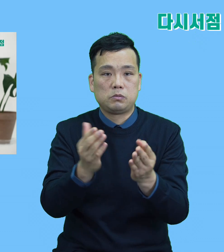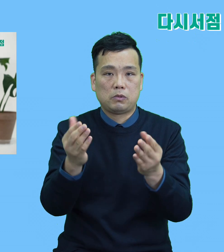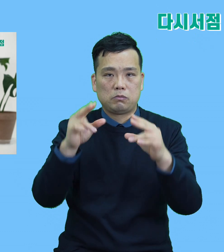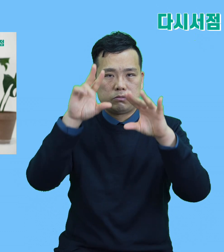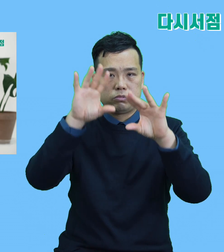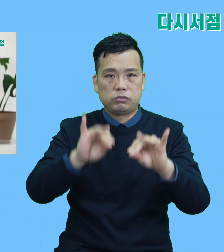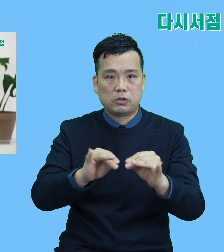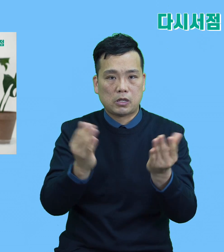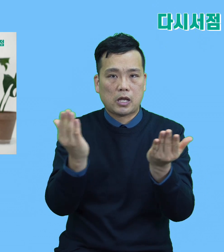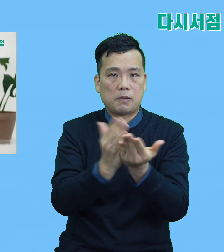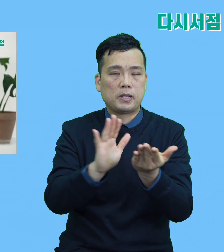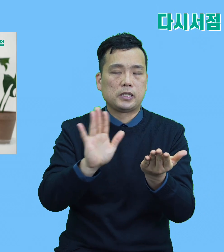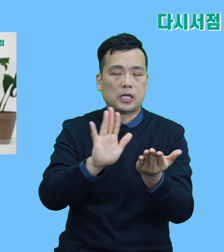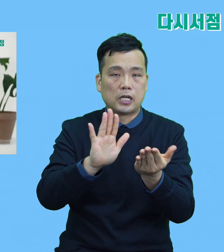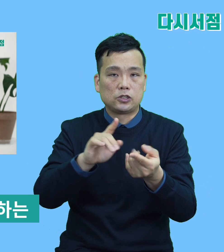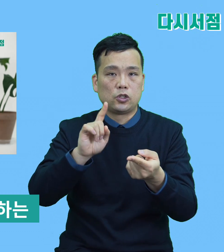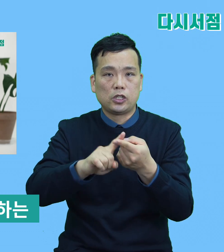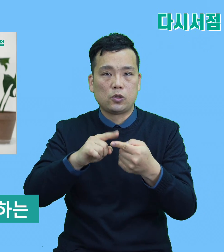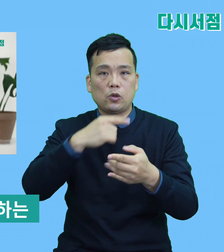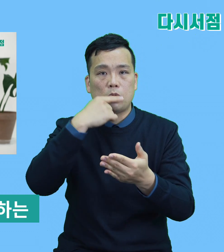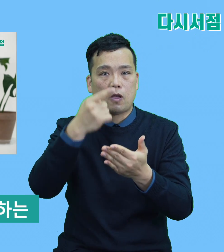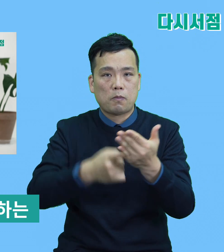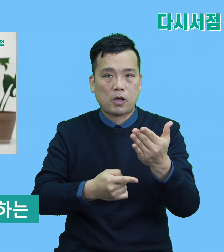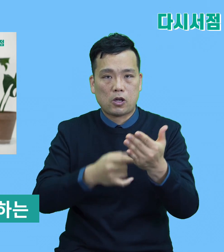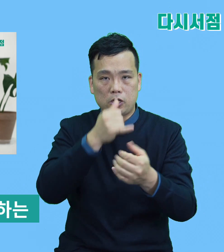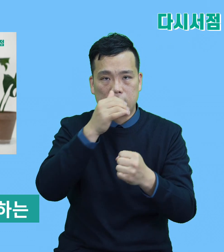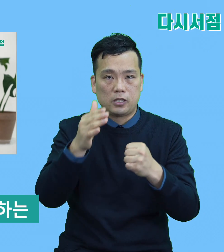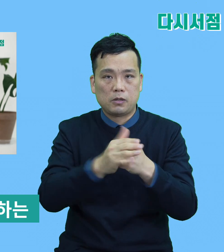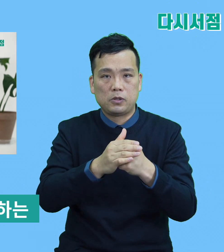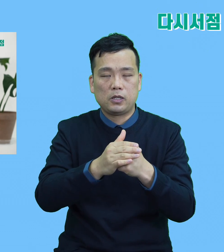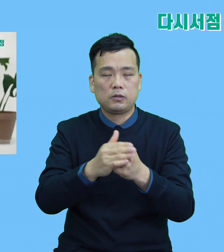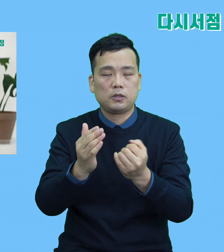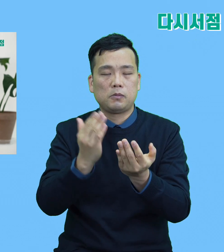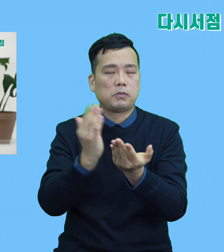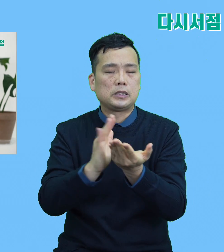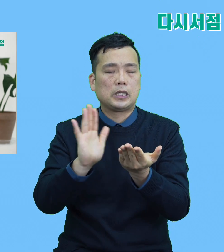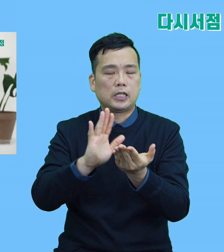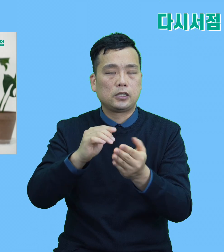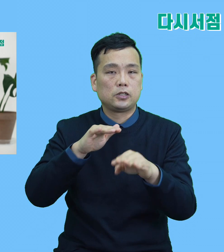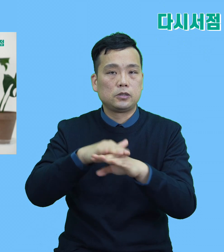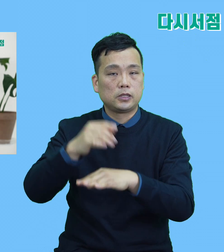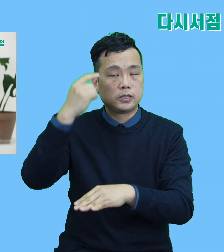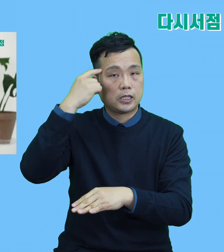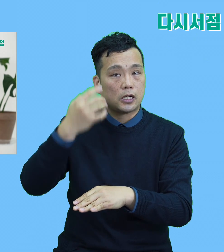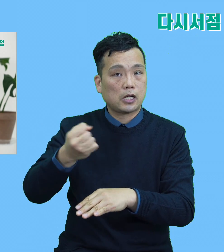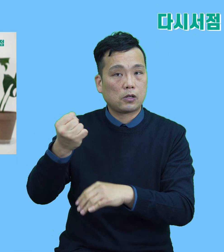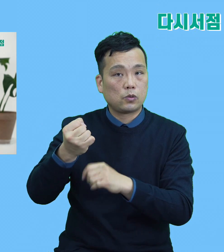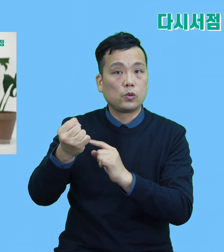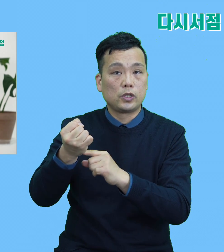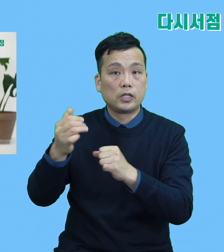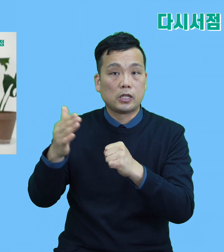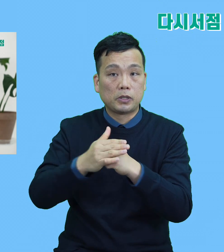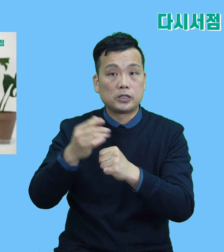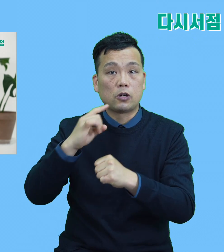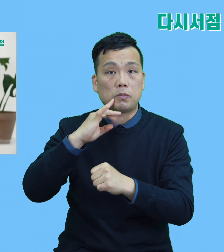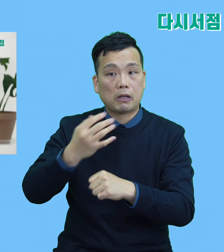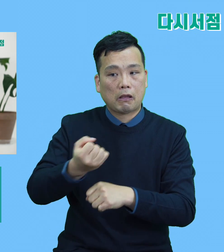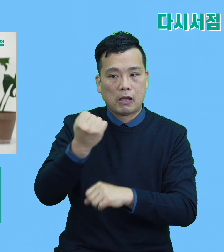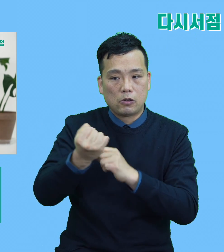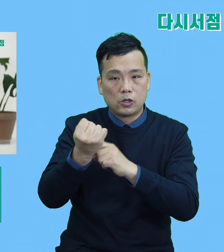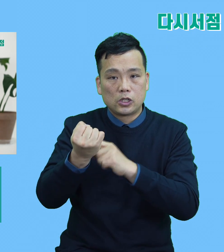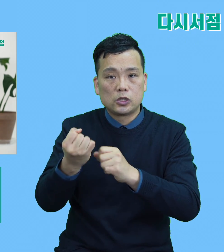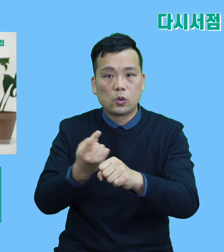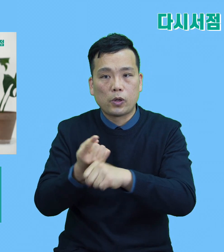어울린다. 이건 좀 훼손됐다. 이건 온전하지 않다라고 하는 그 부분을 제외한 모든 거는